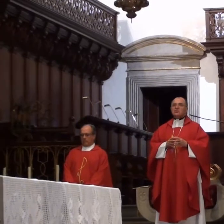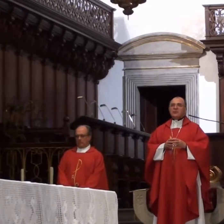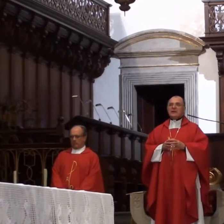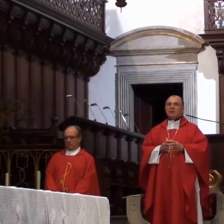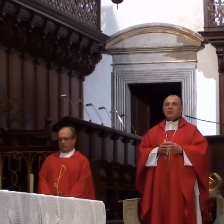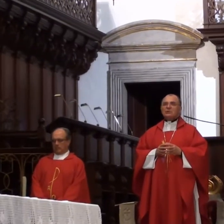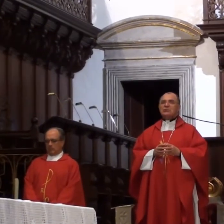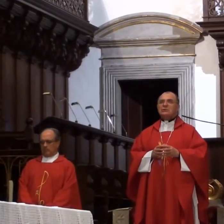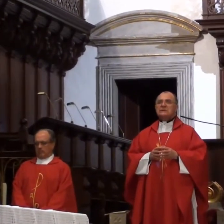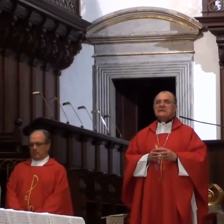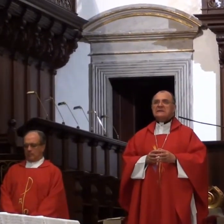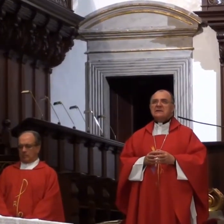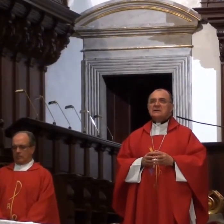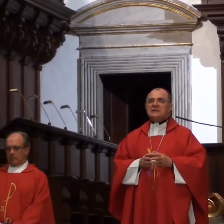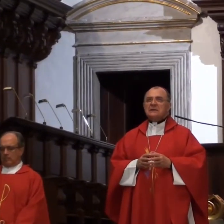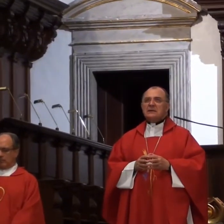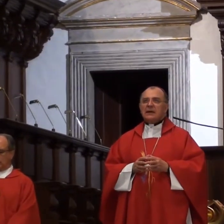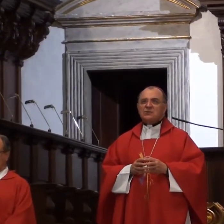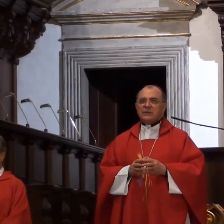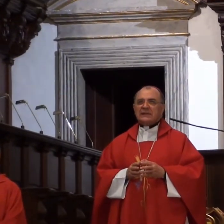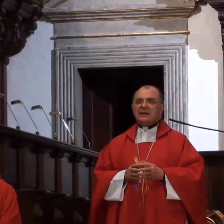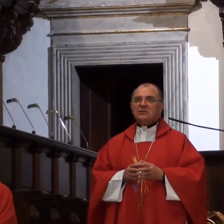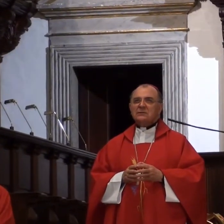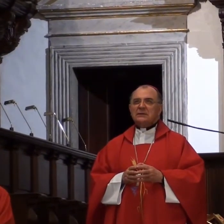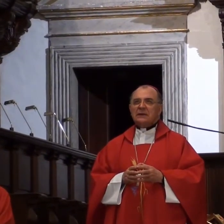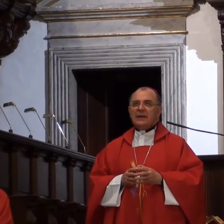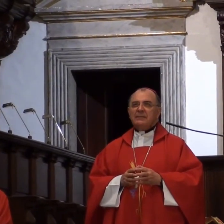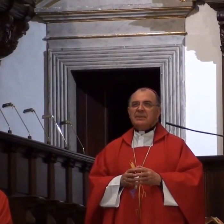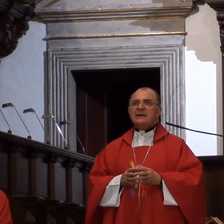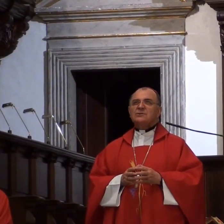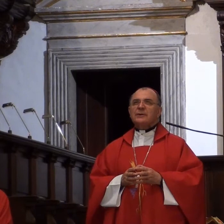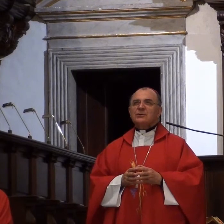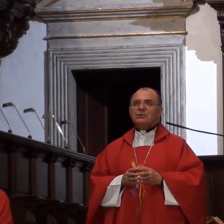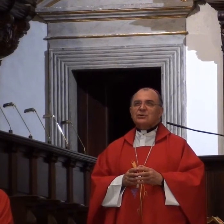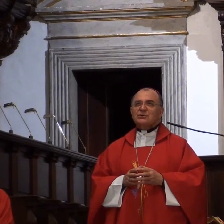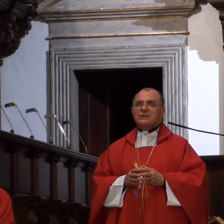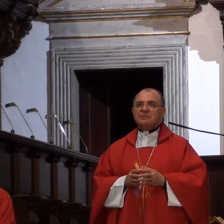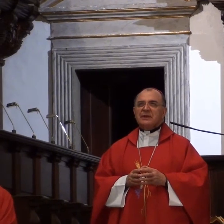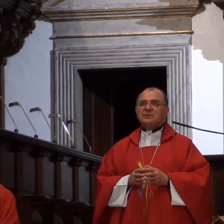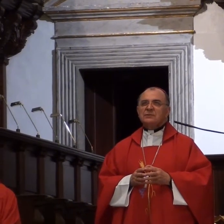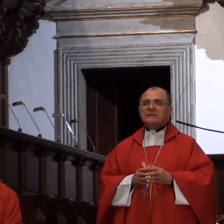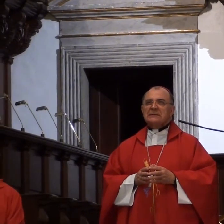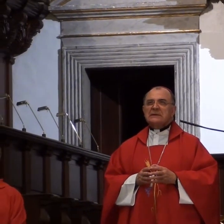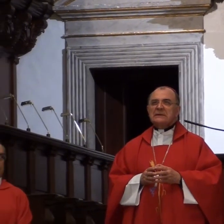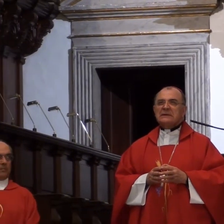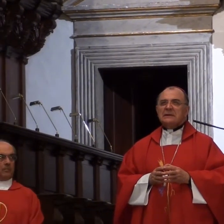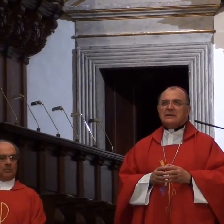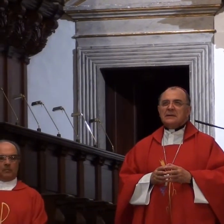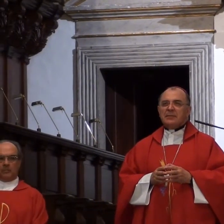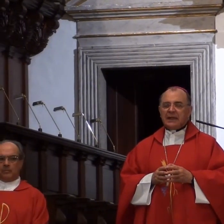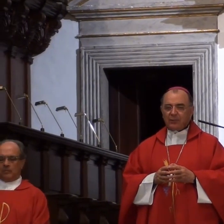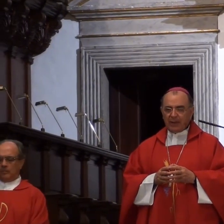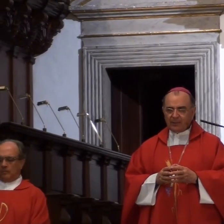él dio su vida por nosotros resucitado envía sobre nosotros tu espíritu